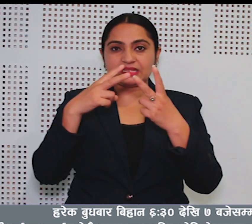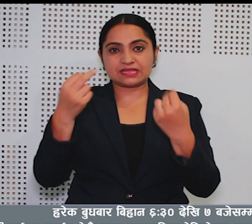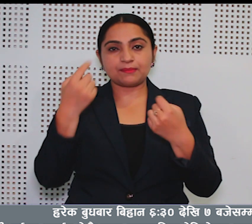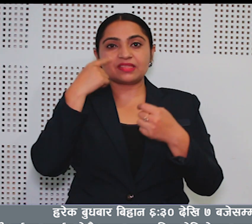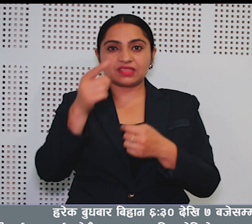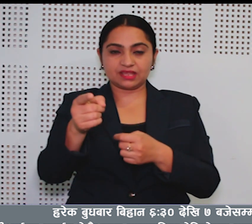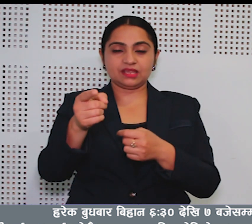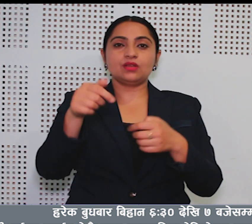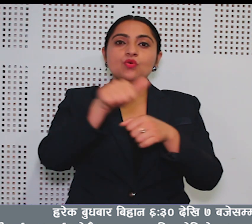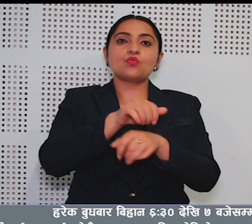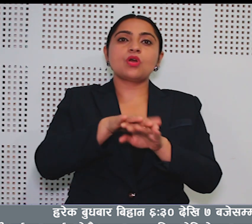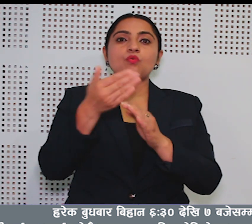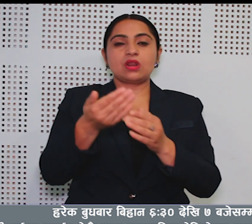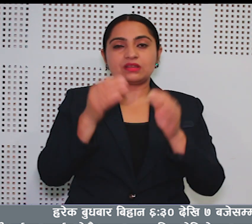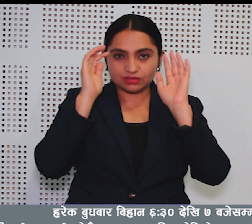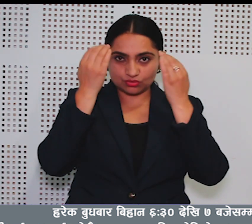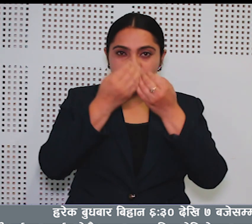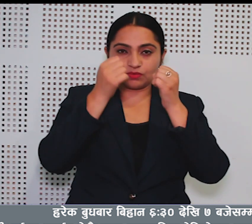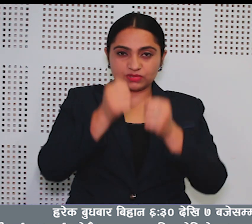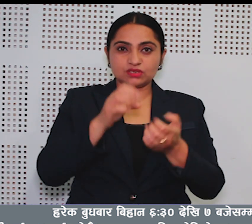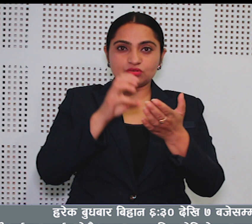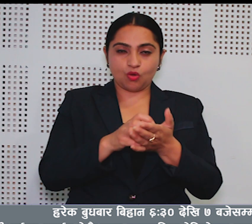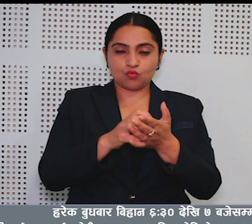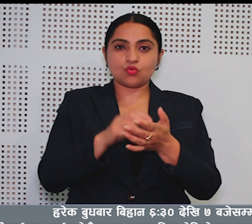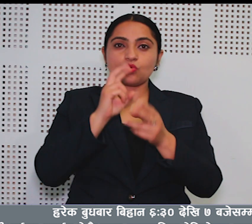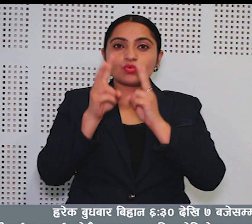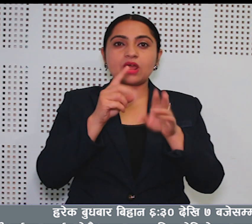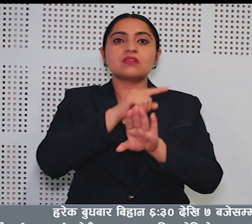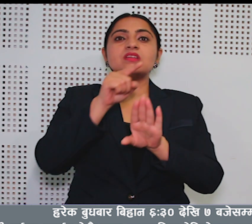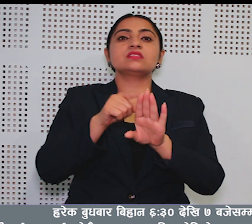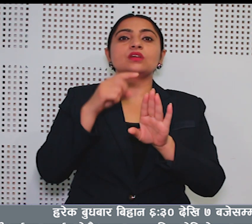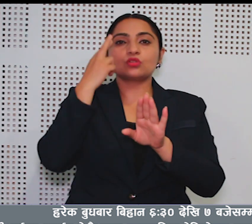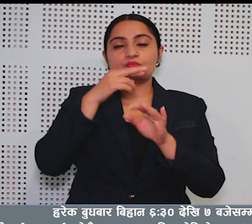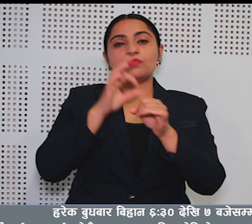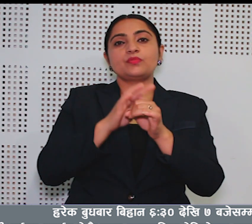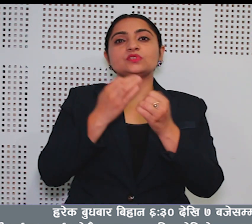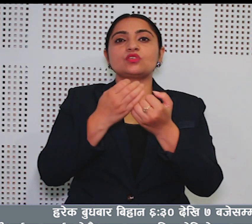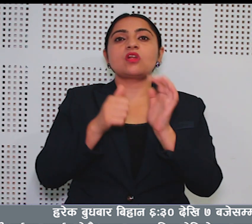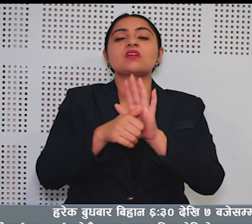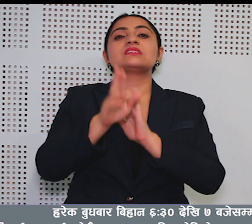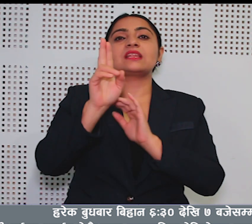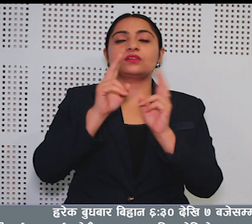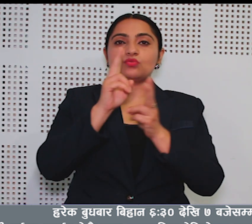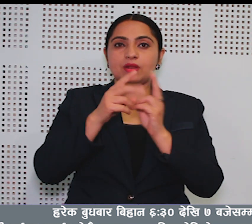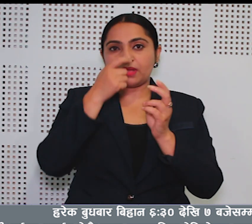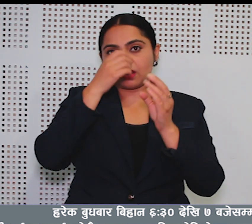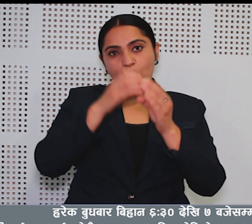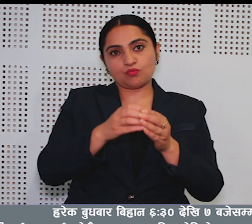लिएर उनीहरूलाई सुरक्षित बासका कुराहरू चाहिँ त्यो नीतिगत रूपमा हामीले व्यवस्थित गरेर अगाडि जाने कुराहरूमा गाउँपालिका एकदम पूर्व तयारी